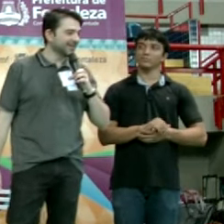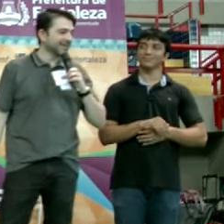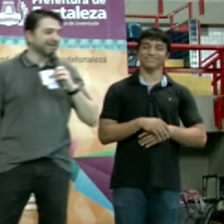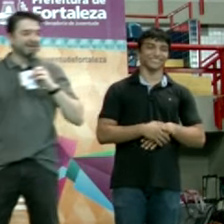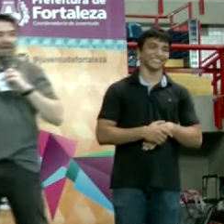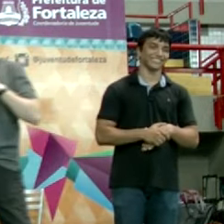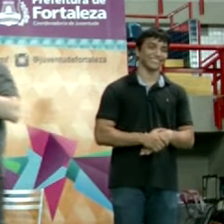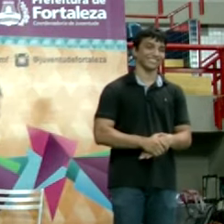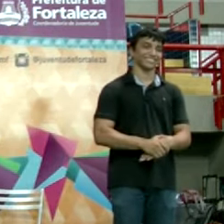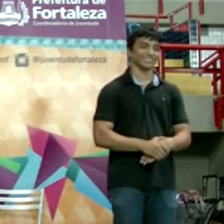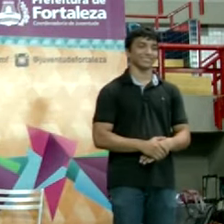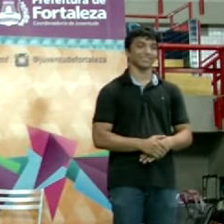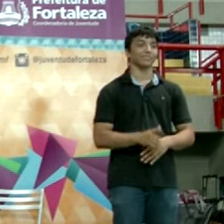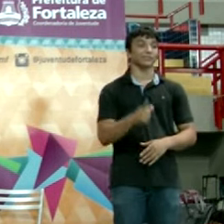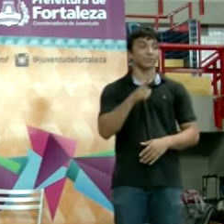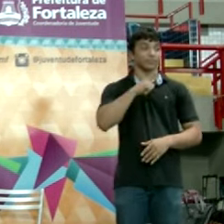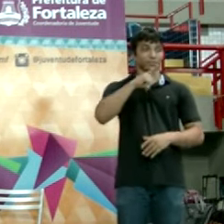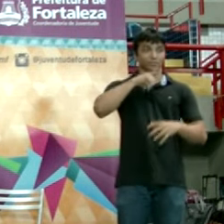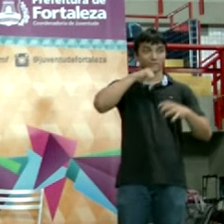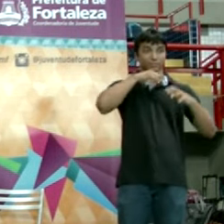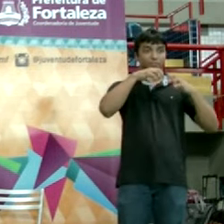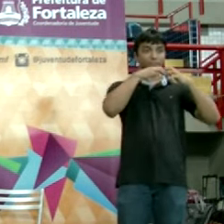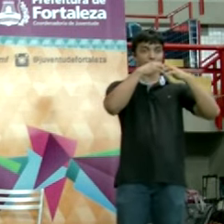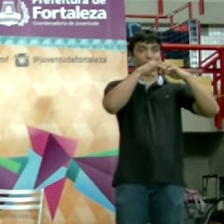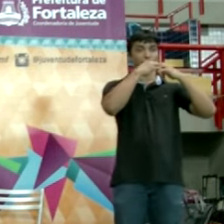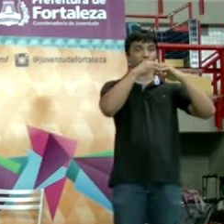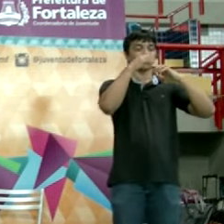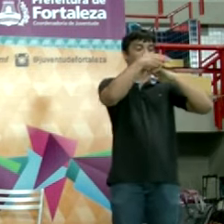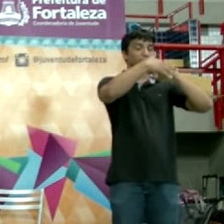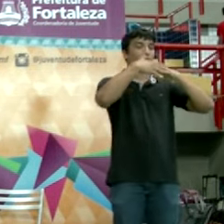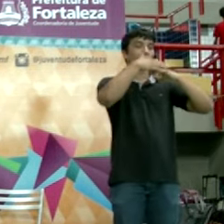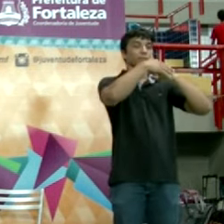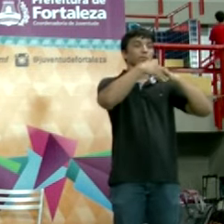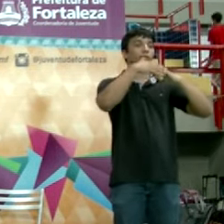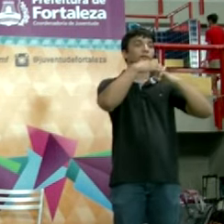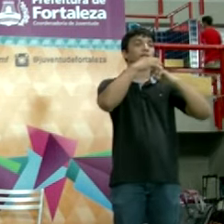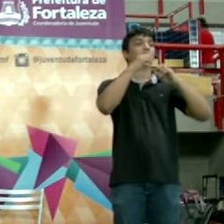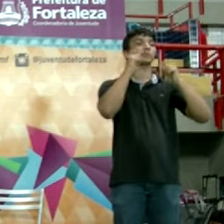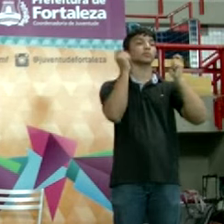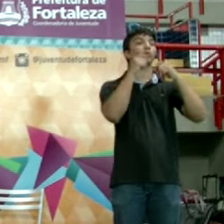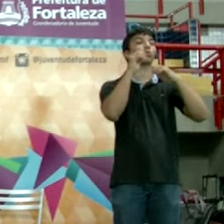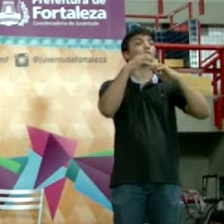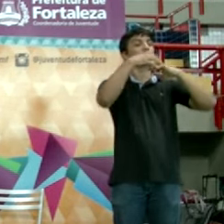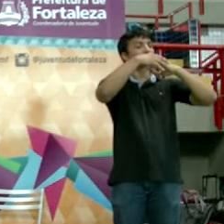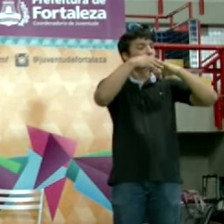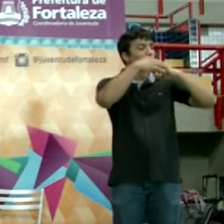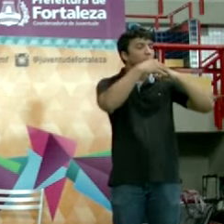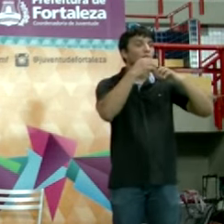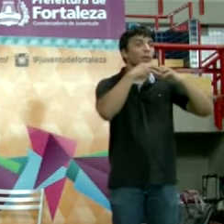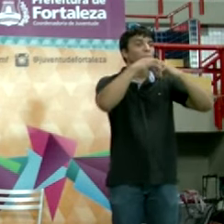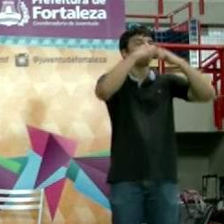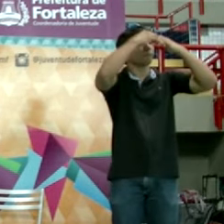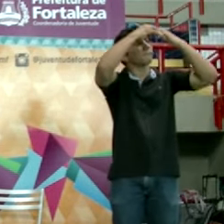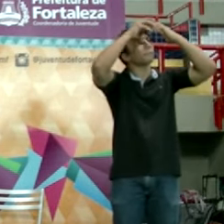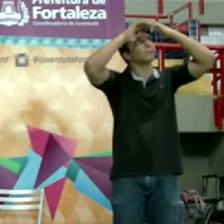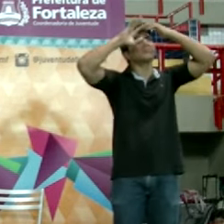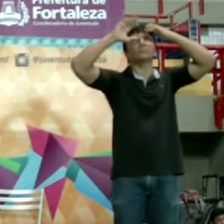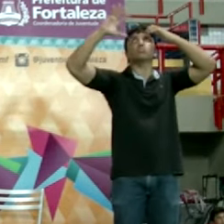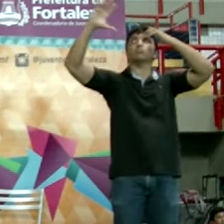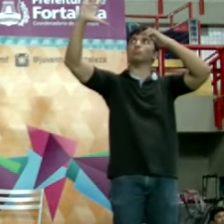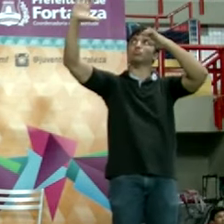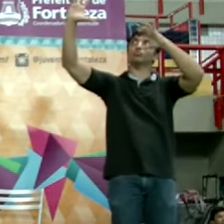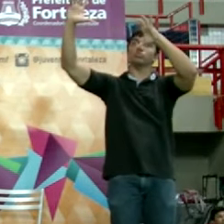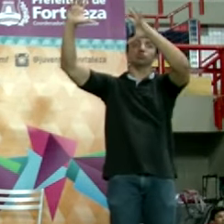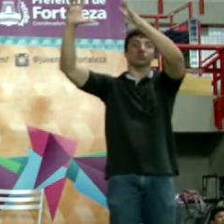nova. Essa área, ela permite você ir no futuro. Ela permite a você sonhar.